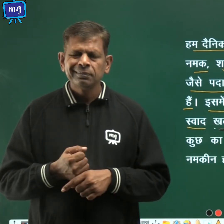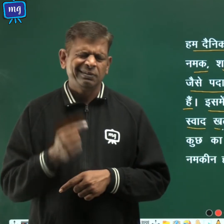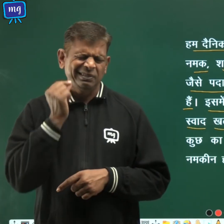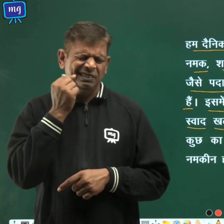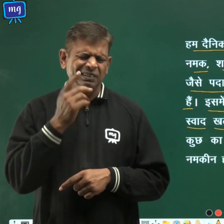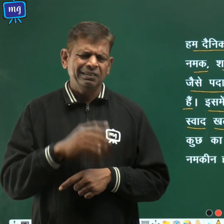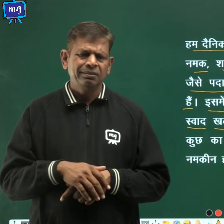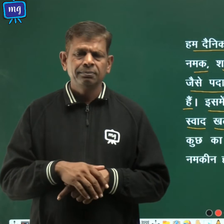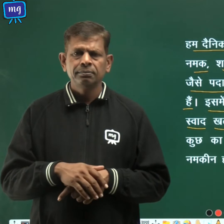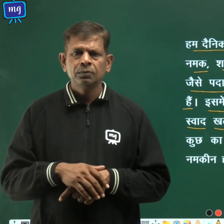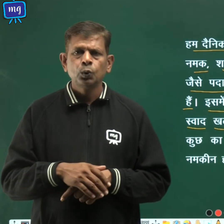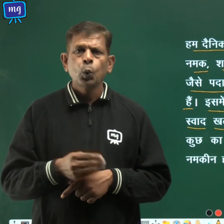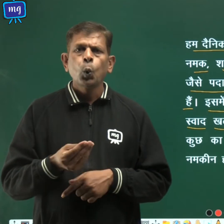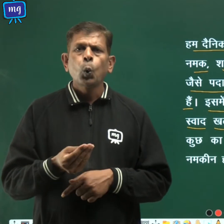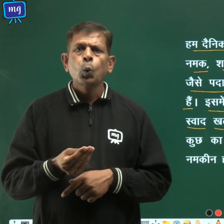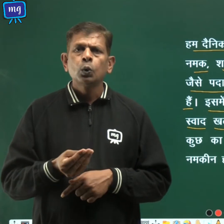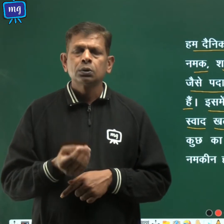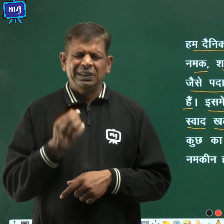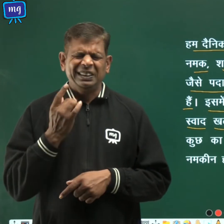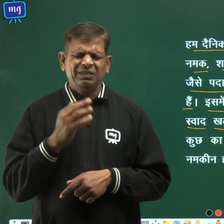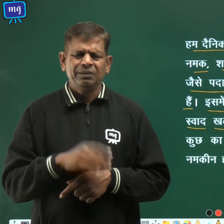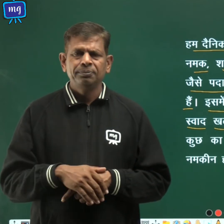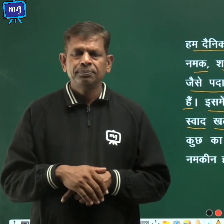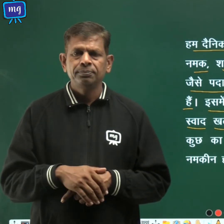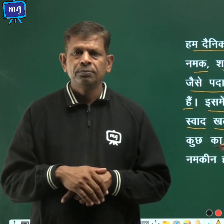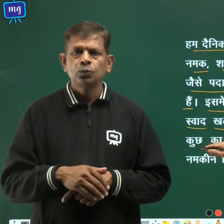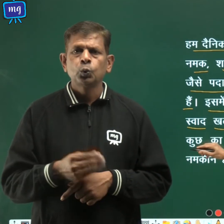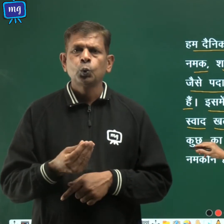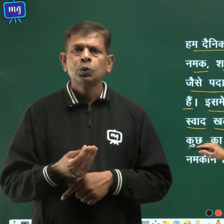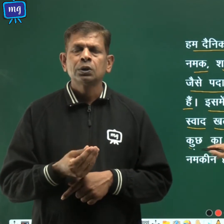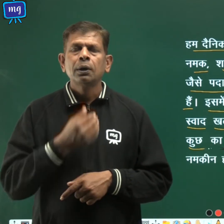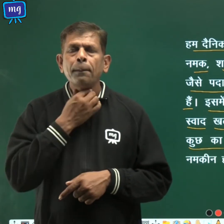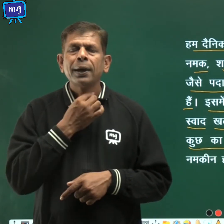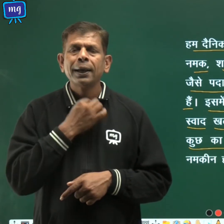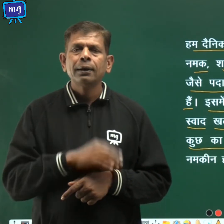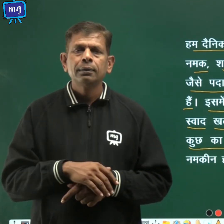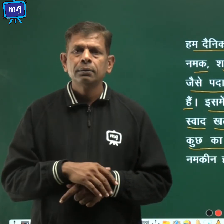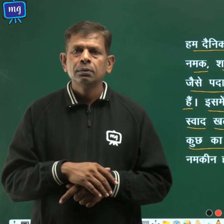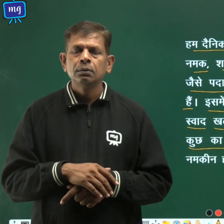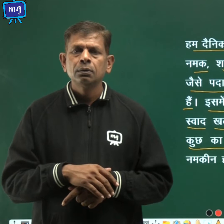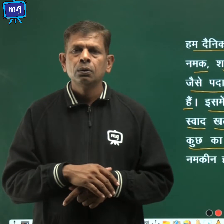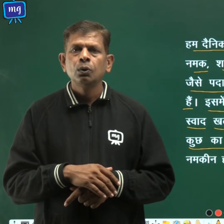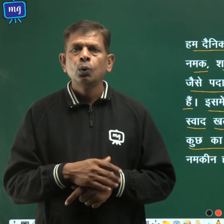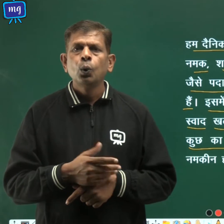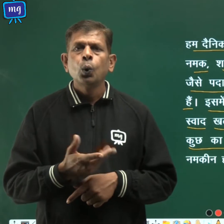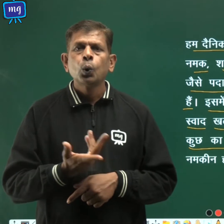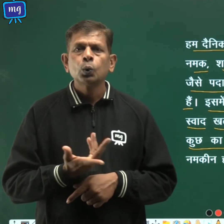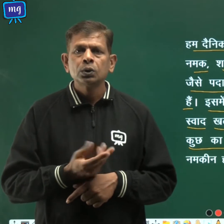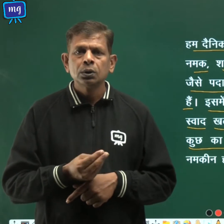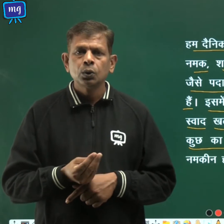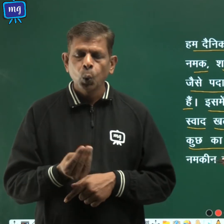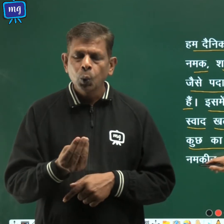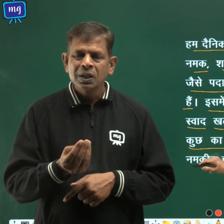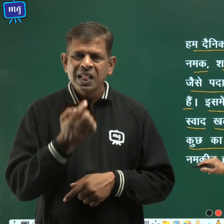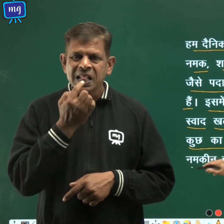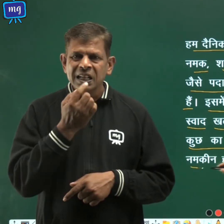खट्टा, कुछ का कड़वा, कुछ का मीठा और कुछ का